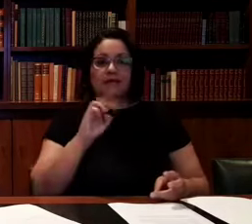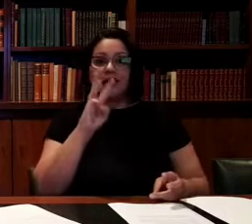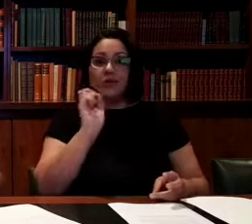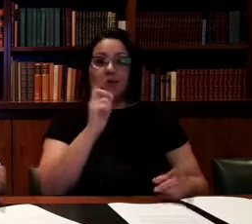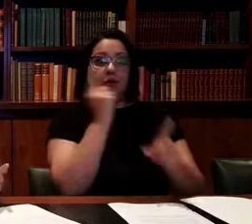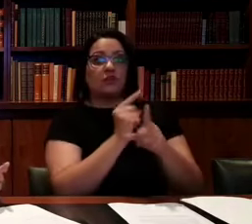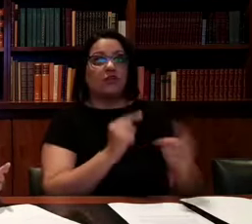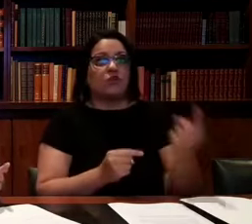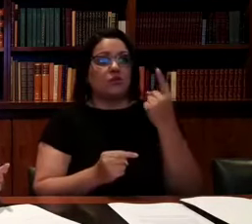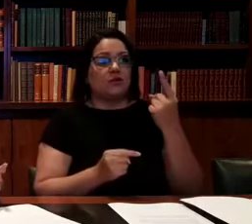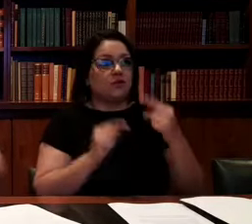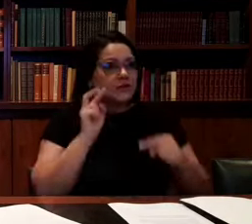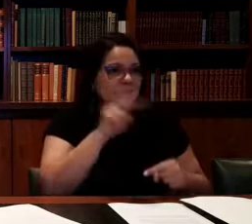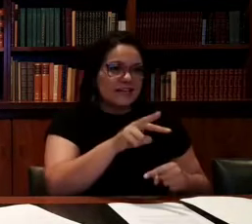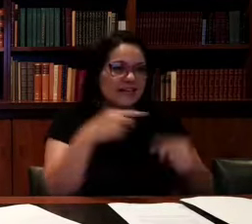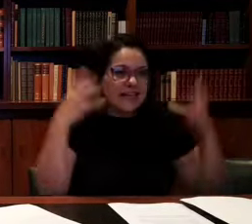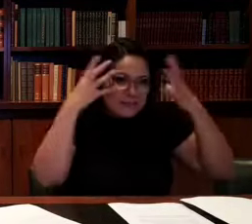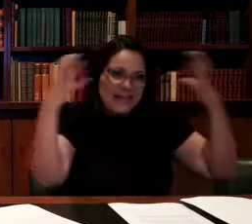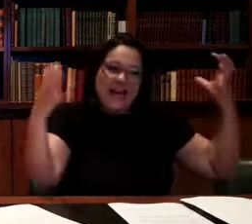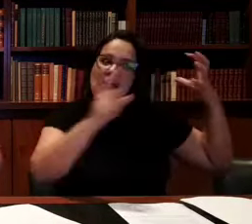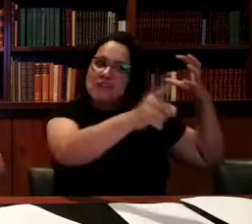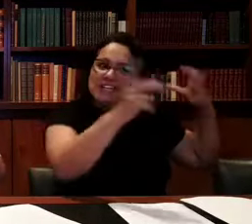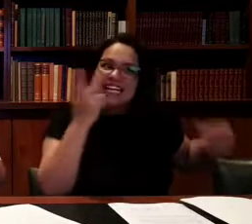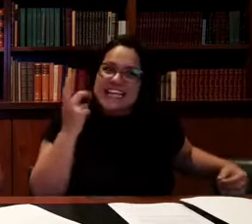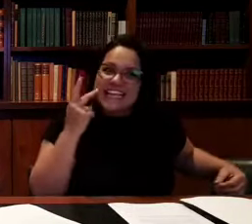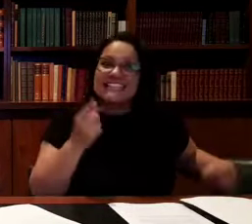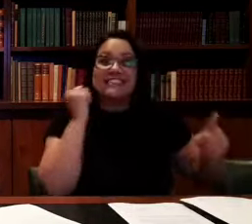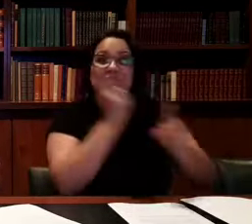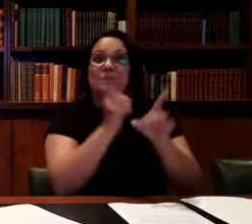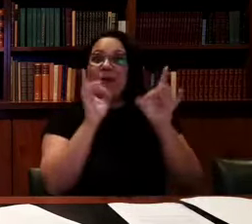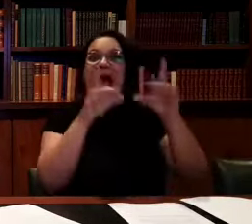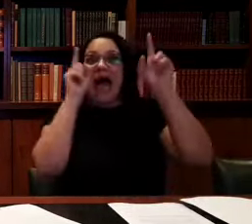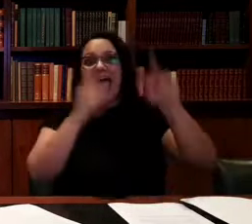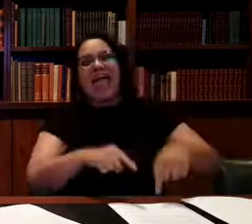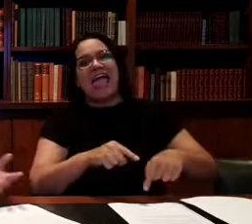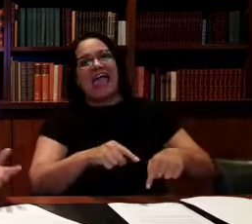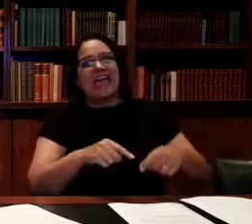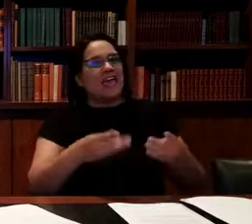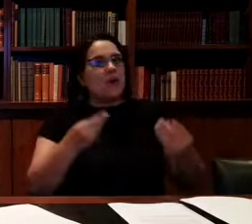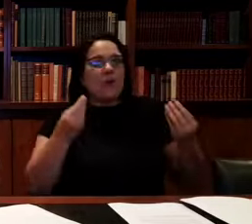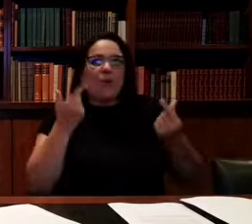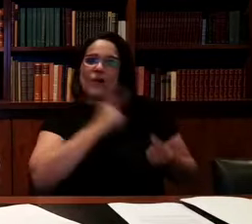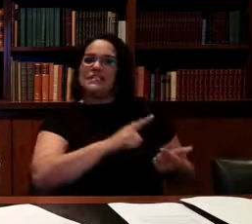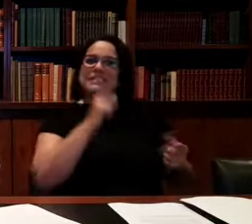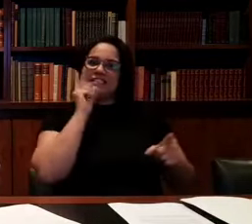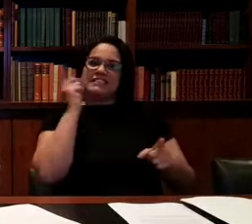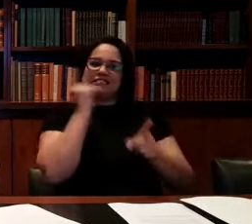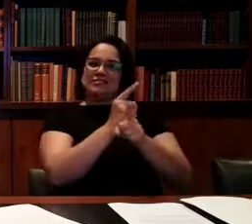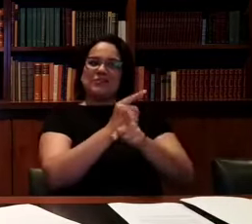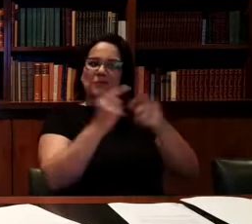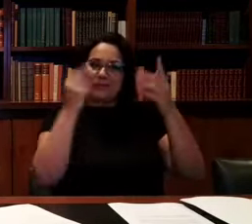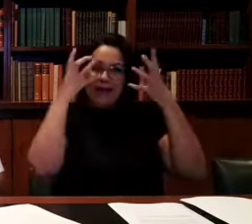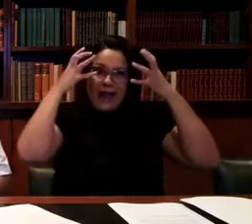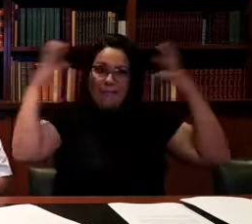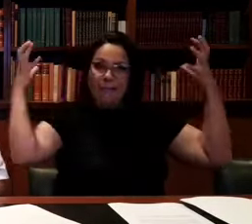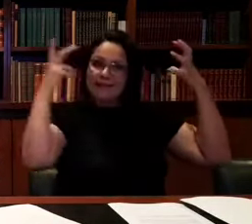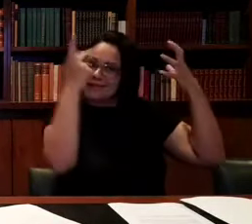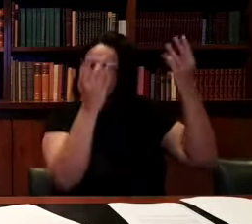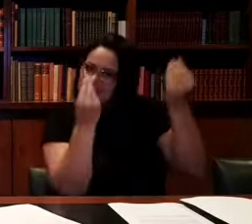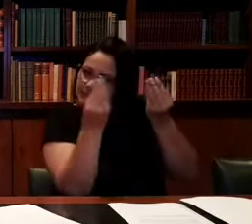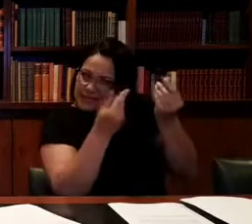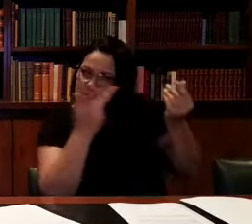brasileiro quando eu nem para cá verdadeiro para tu é sério ela serve essa casa eu não sei porque eu acertei hahaha sabe que